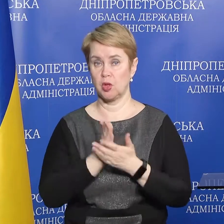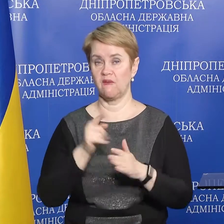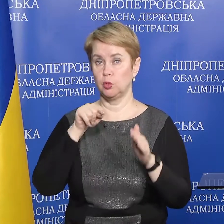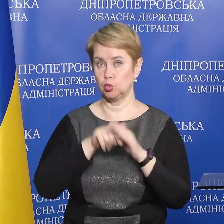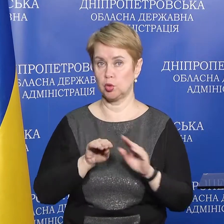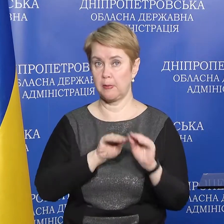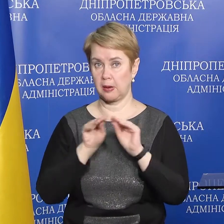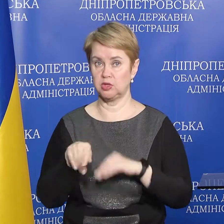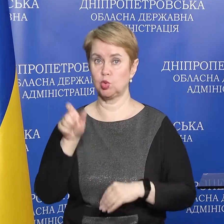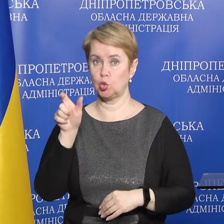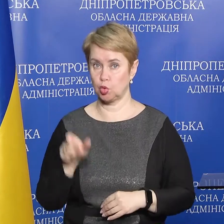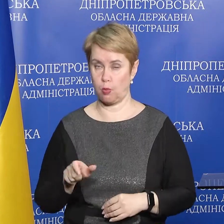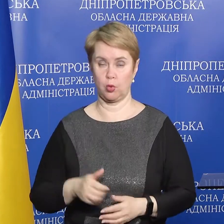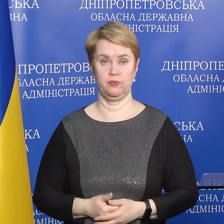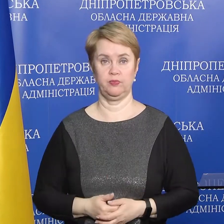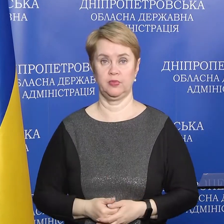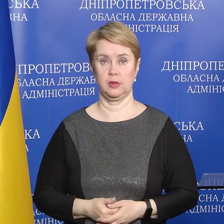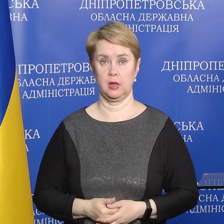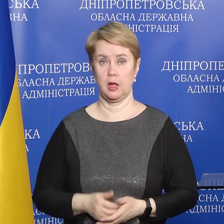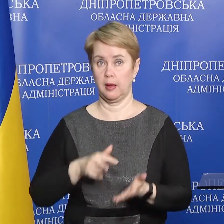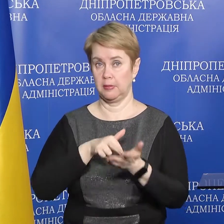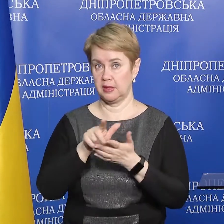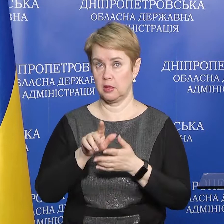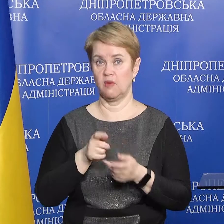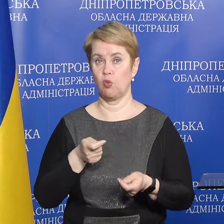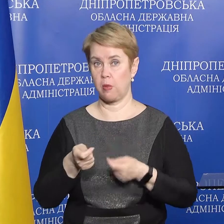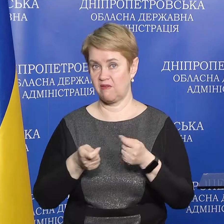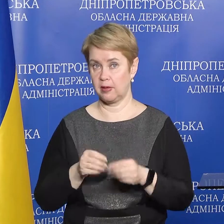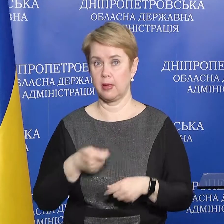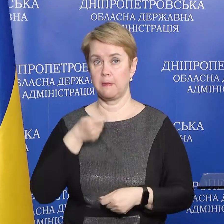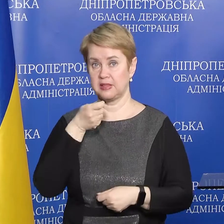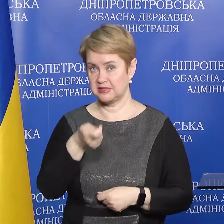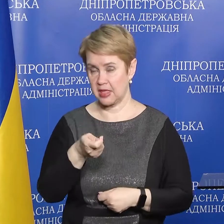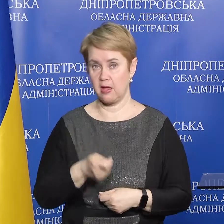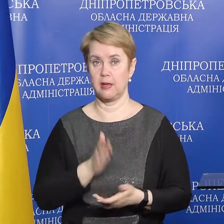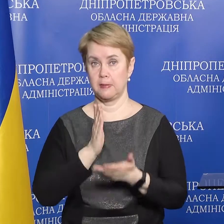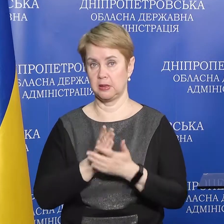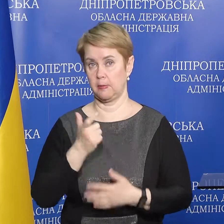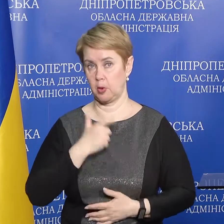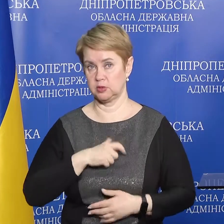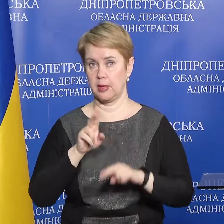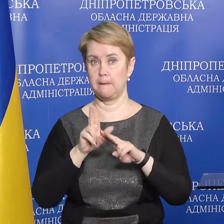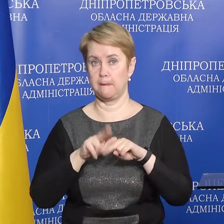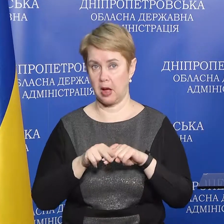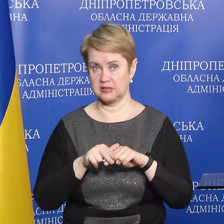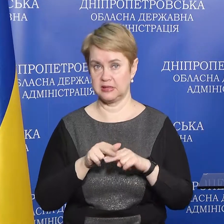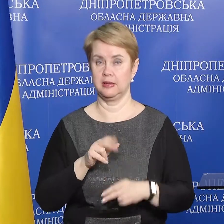внутрішньо переміщеною особою. Підійти в управління, подати заяву, мати при собі